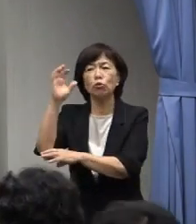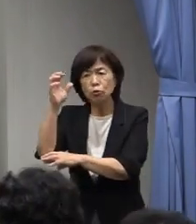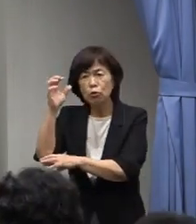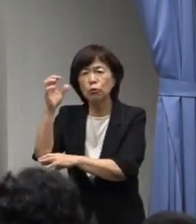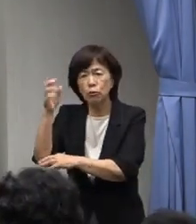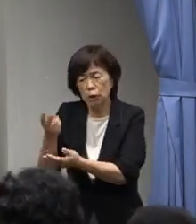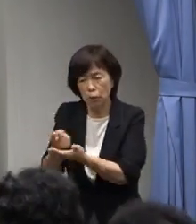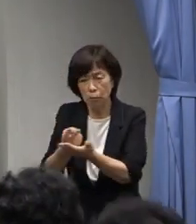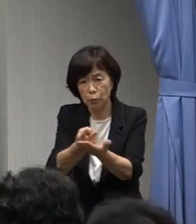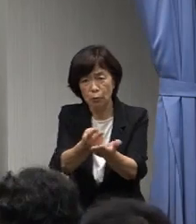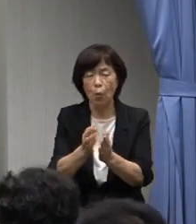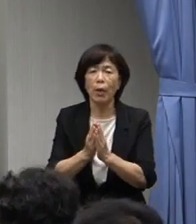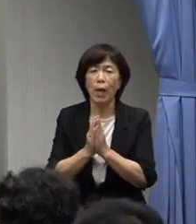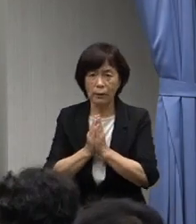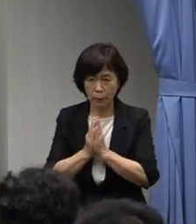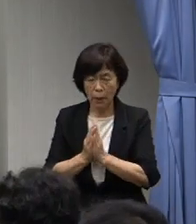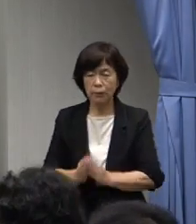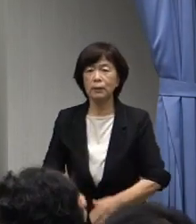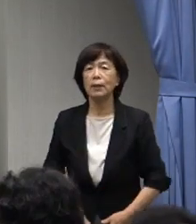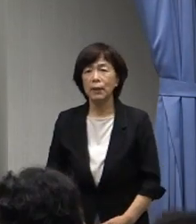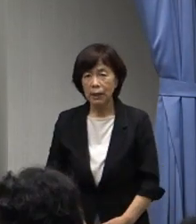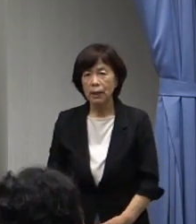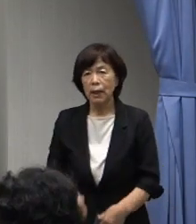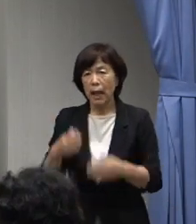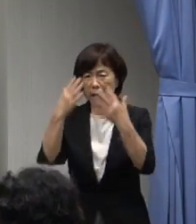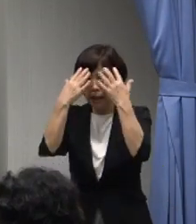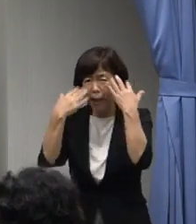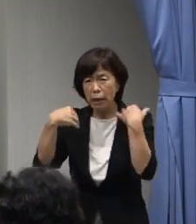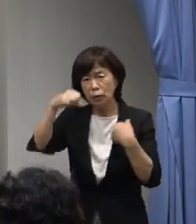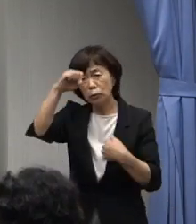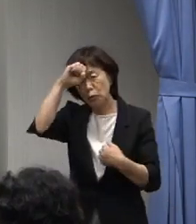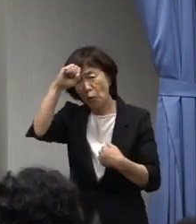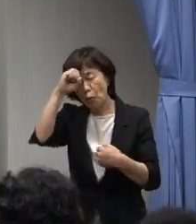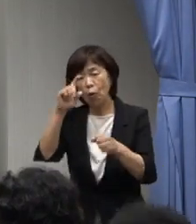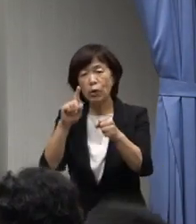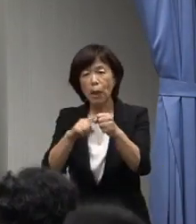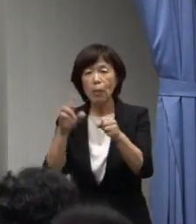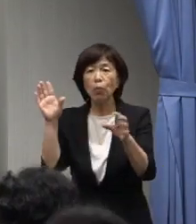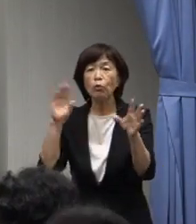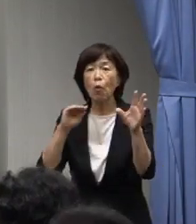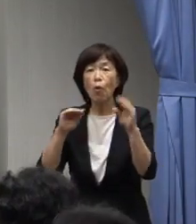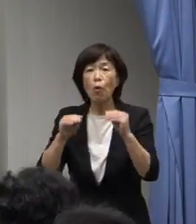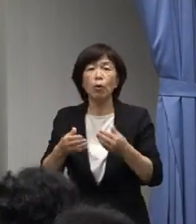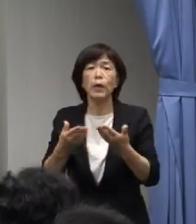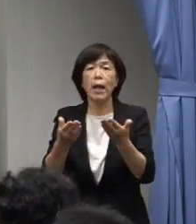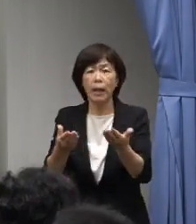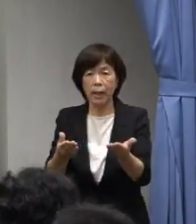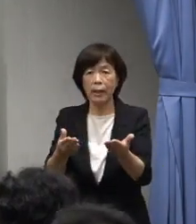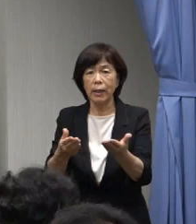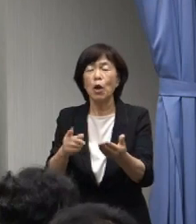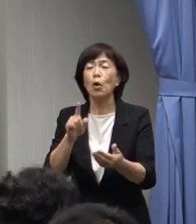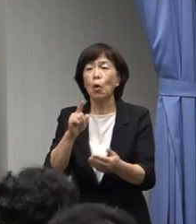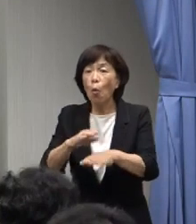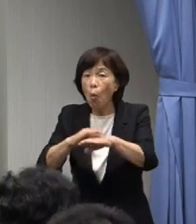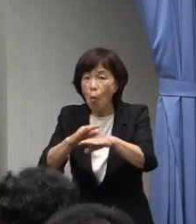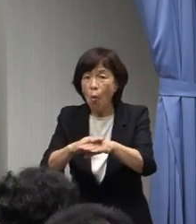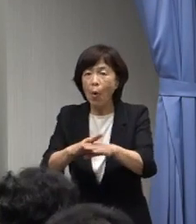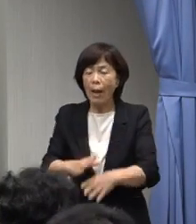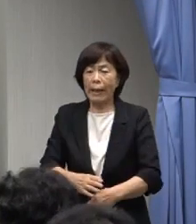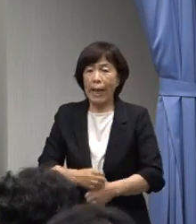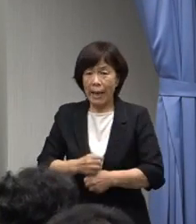います。で、熱中症のための情報提供なんですけれども、熱中症警戒アラートというのがあ